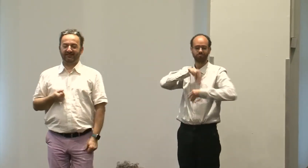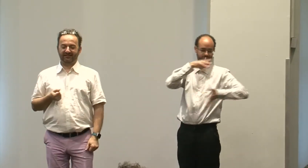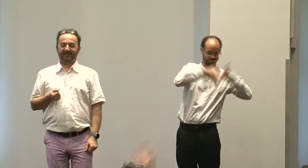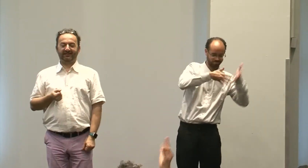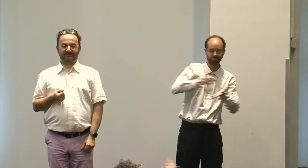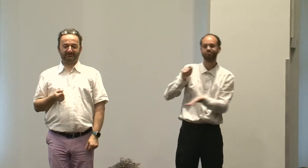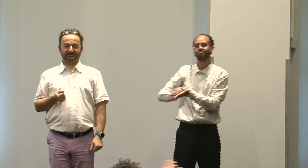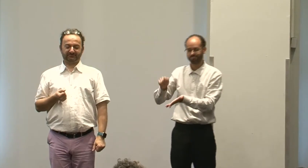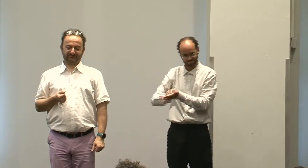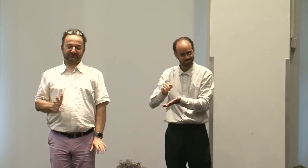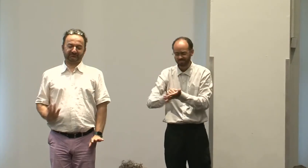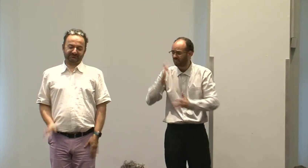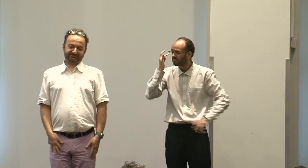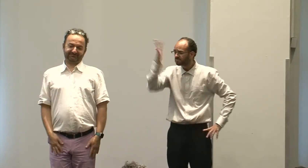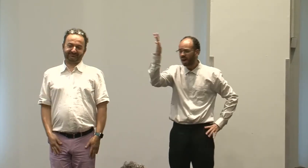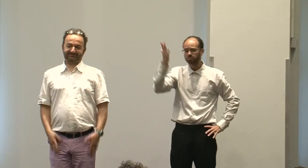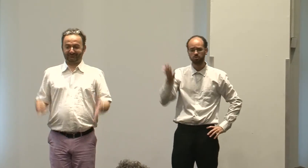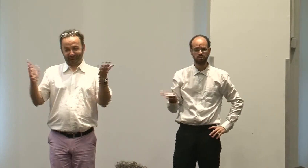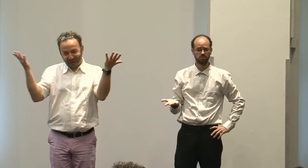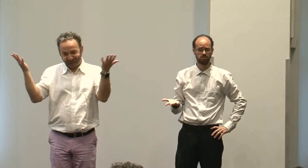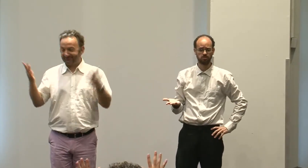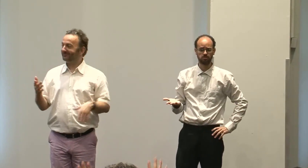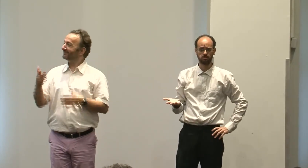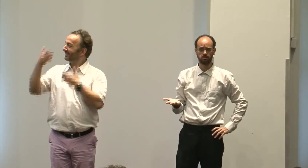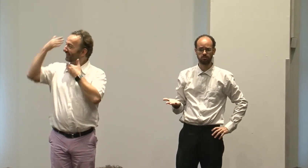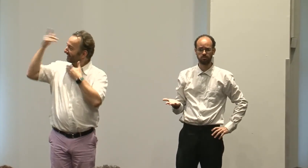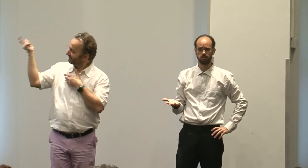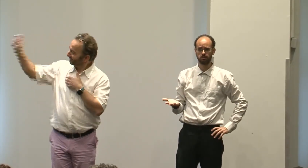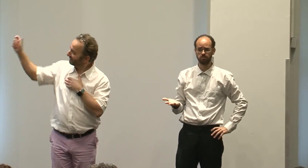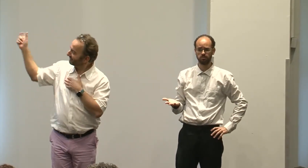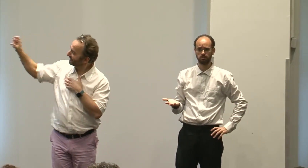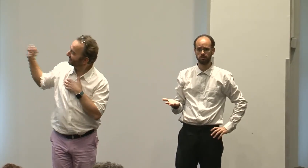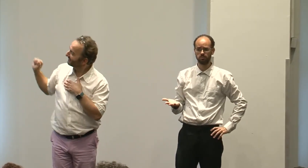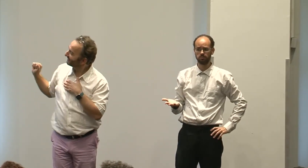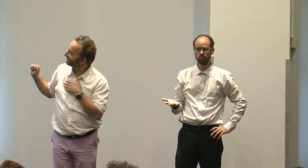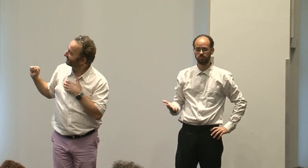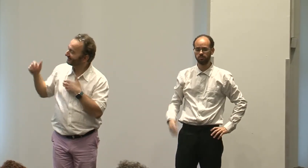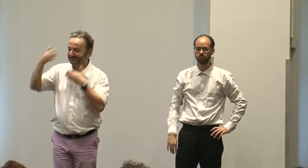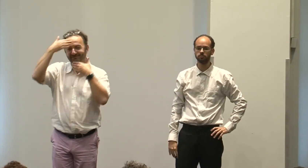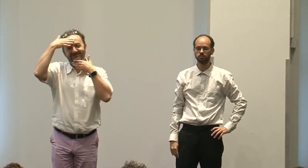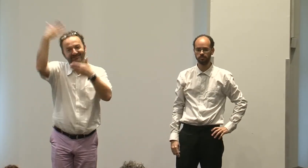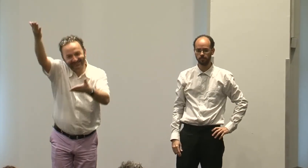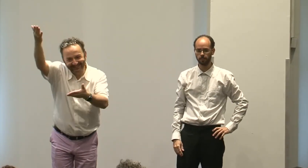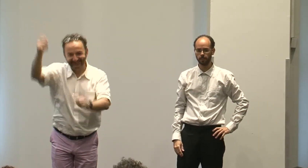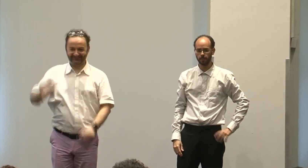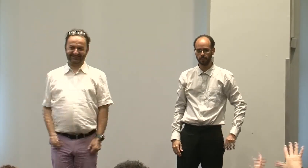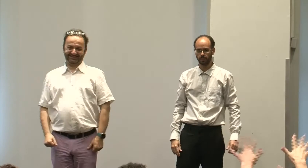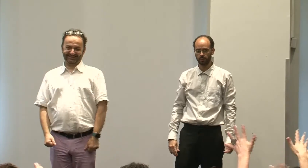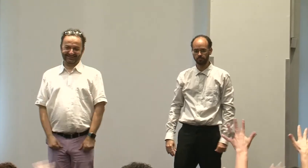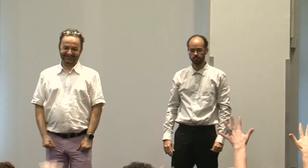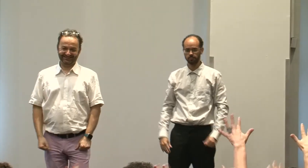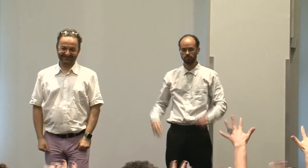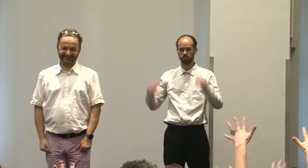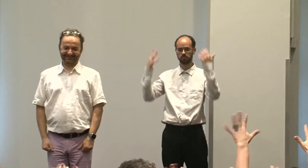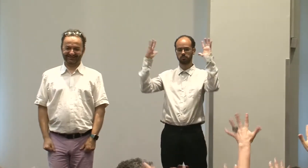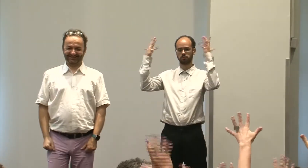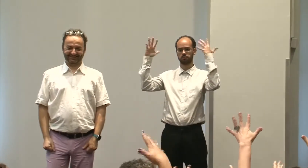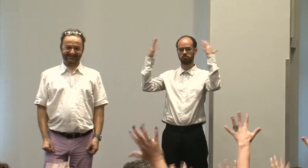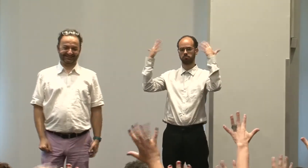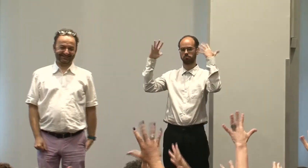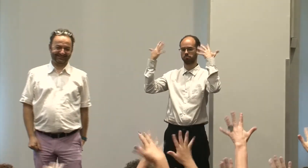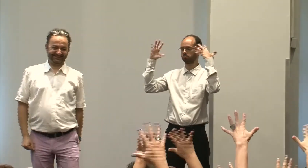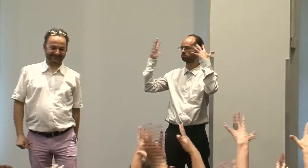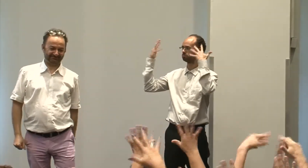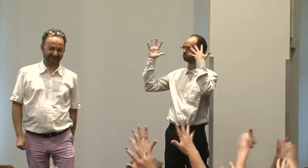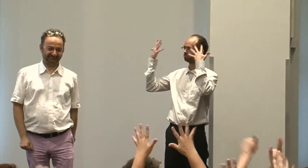primeiro lugar, o ensino da língua de sinais e o segundo, da língua escrita. Obrigado.